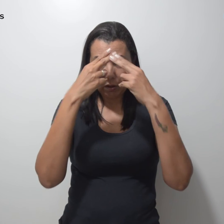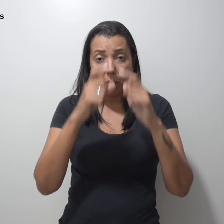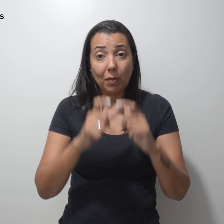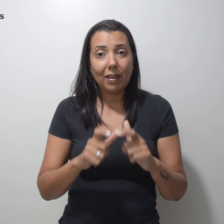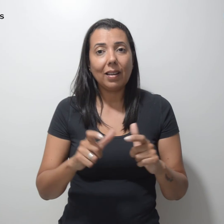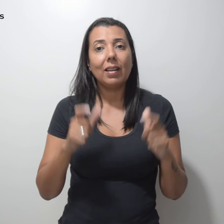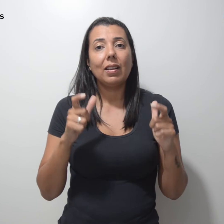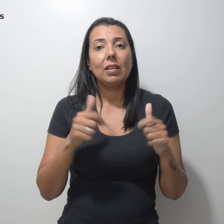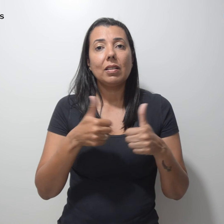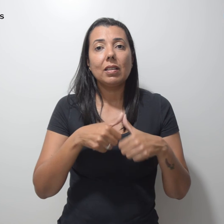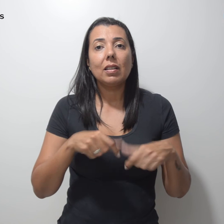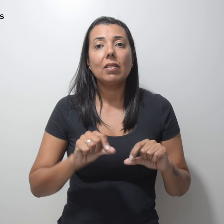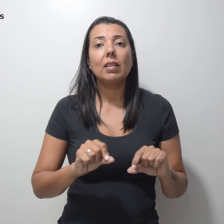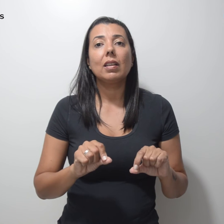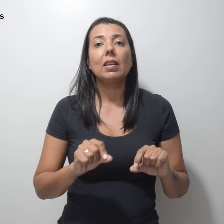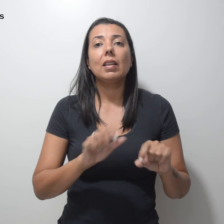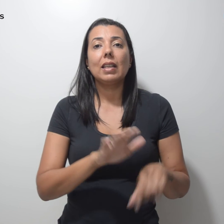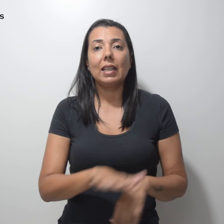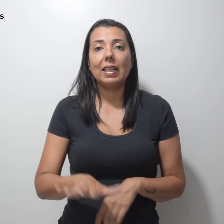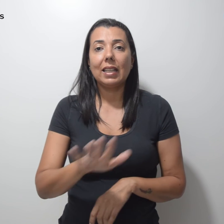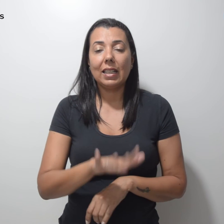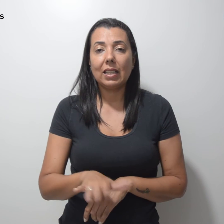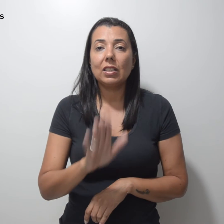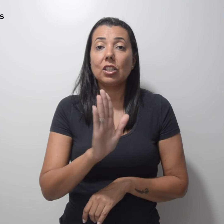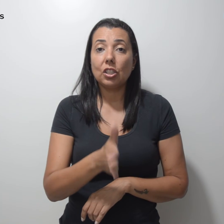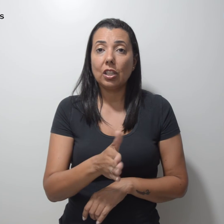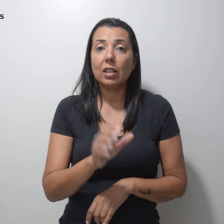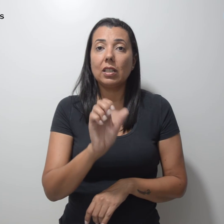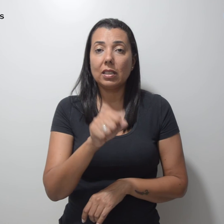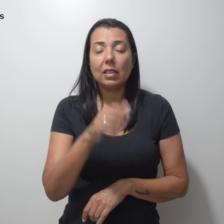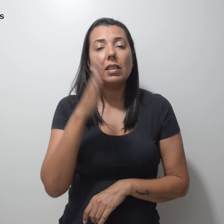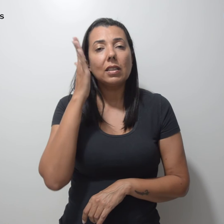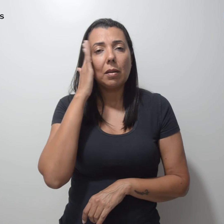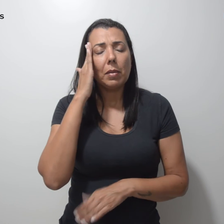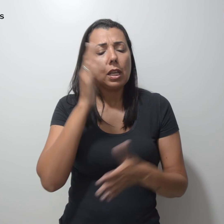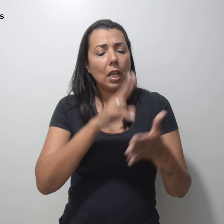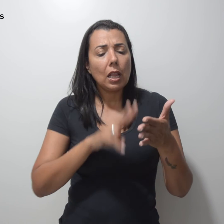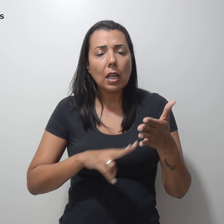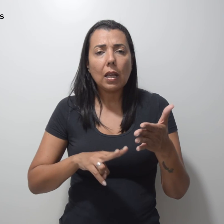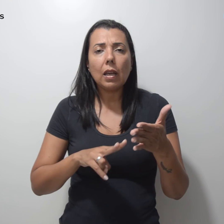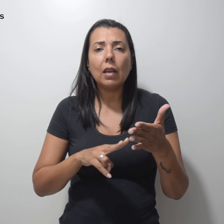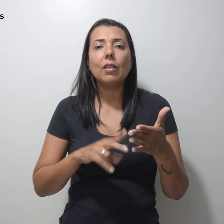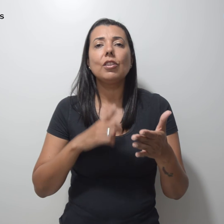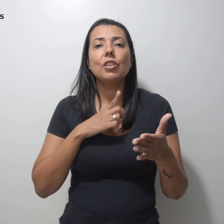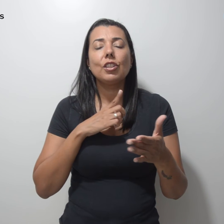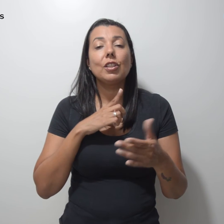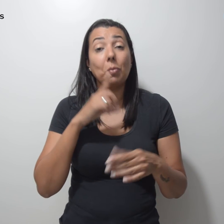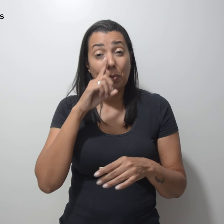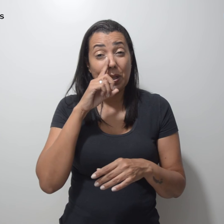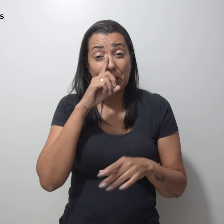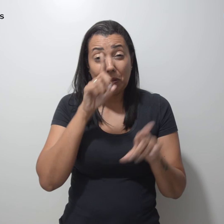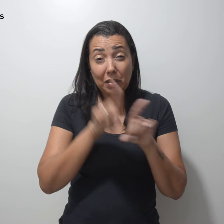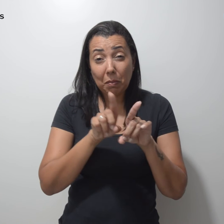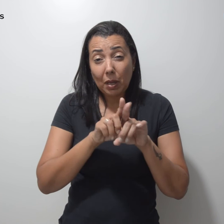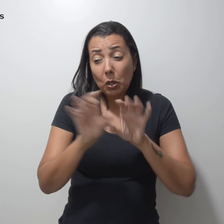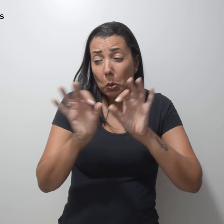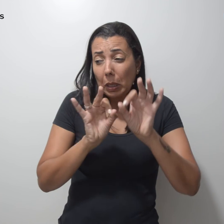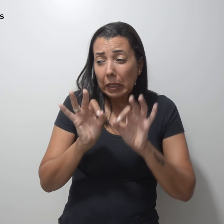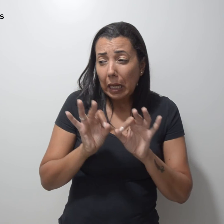por estar entre crianças que já eram alfabetizadas, correria o risco de construir uma